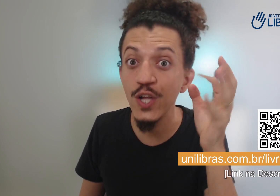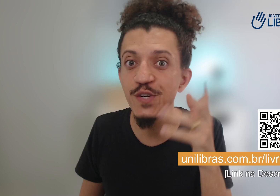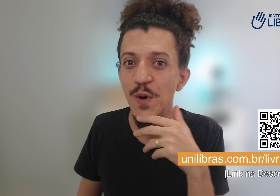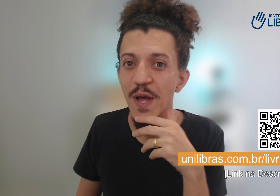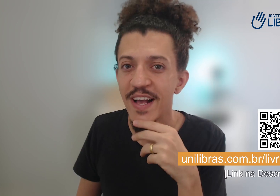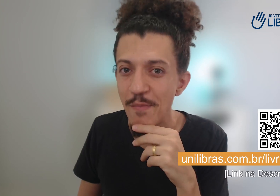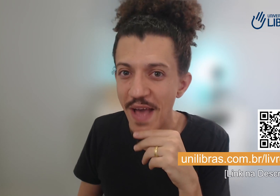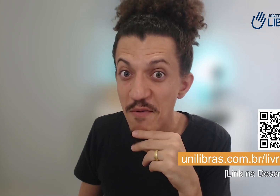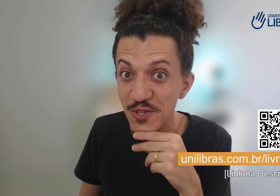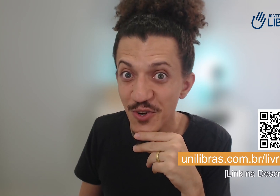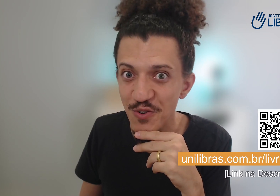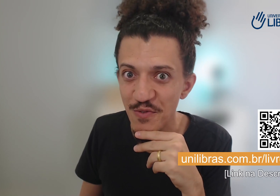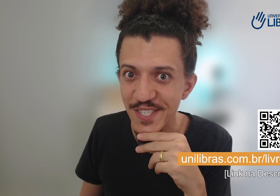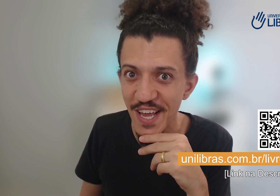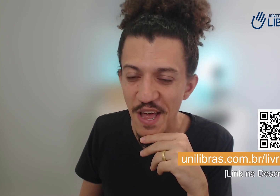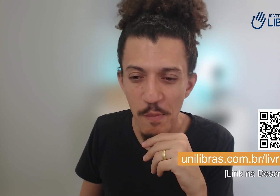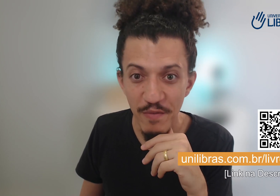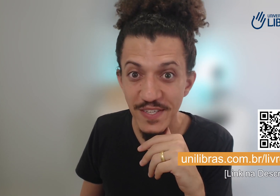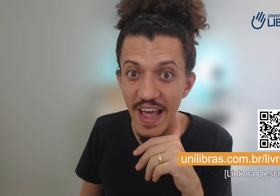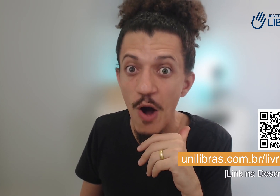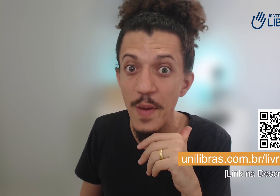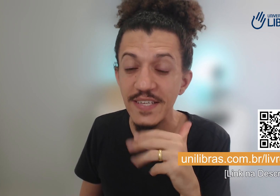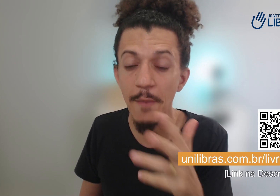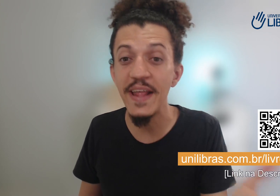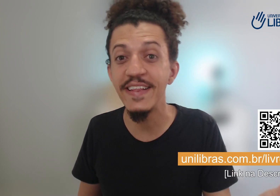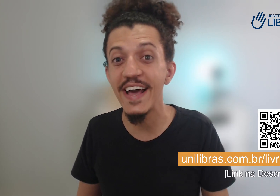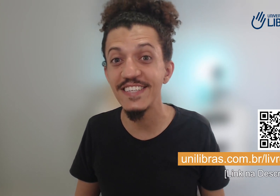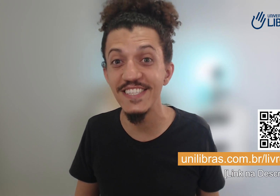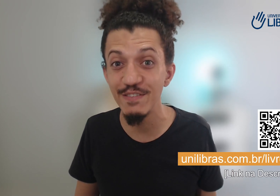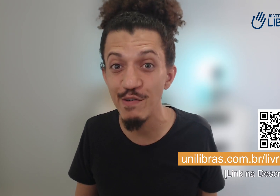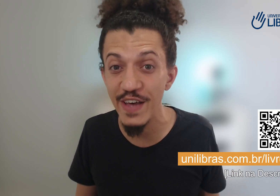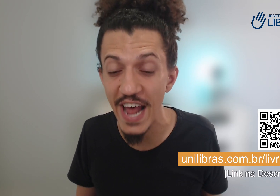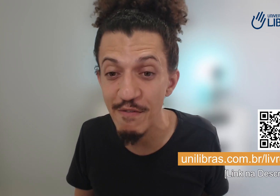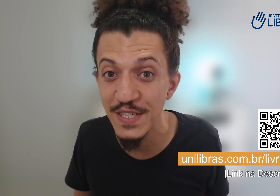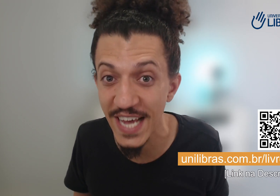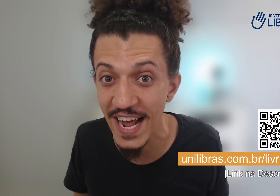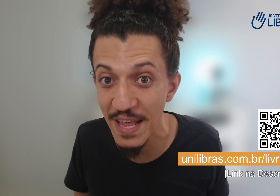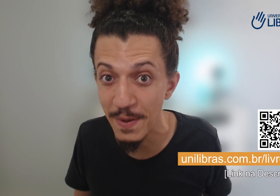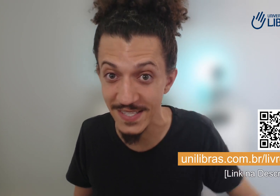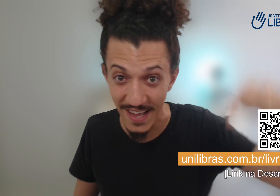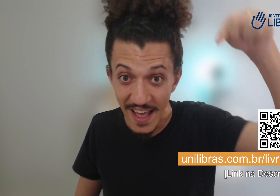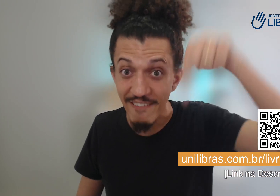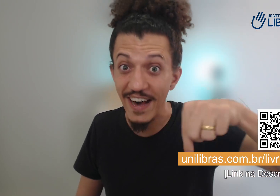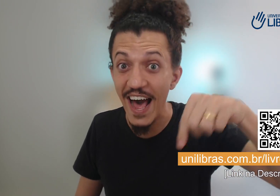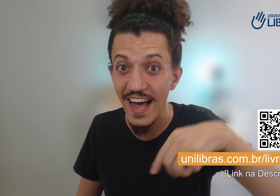ótimo caminharmos junto com você para você realmente aprender, se desenvolver e avançar na Libras. Vai lá!